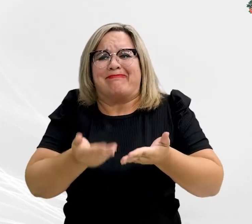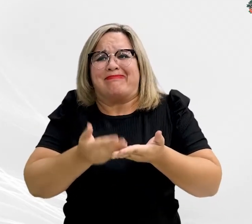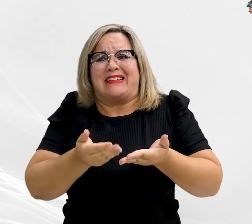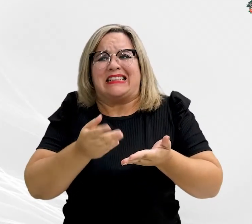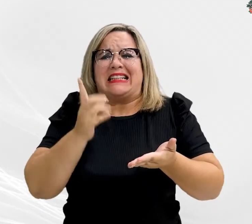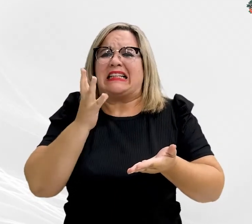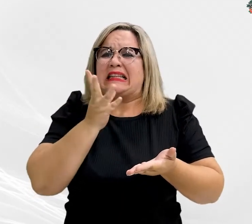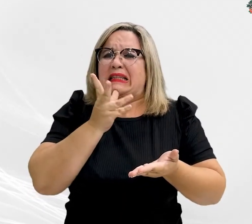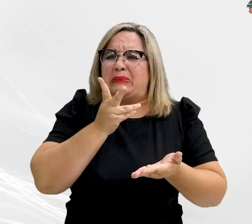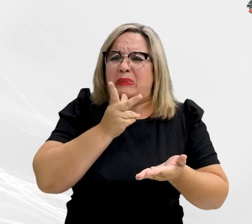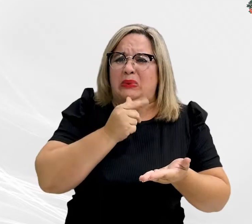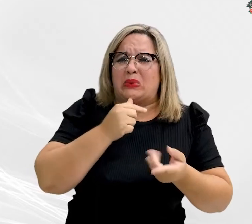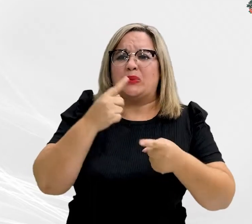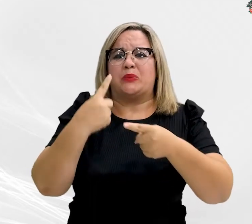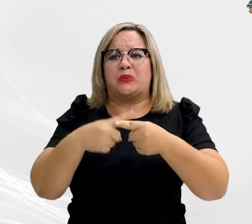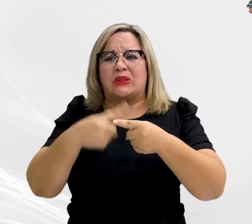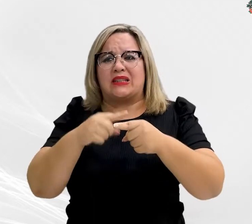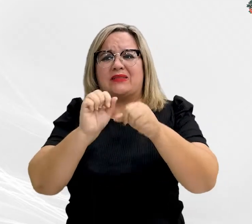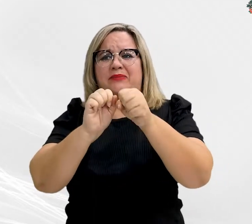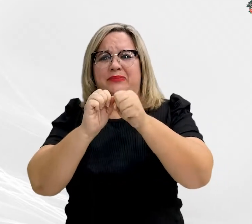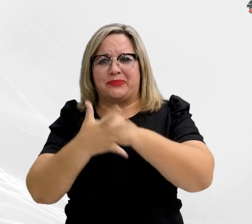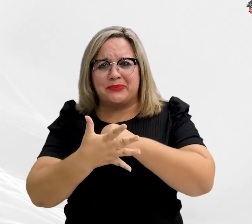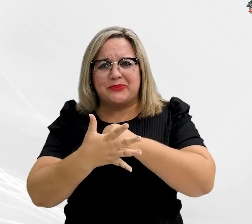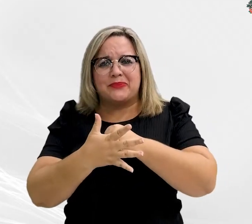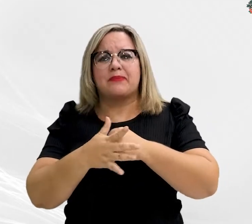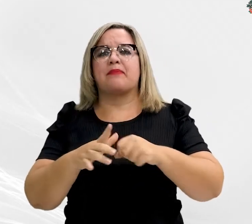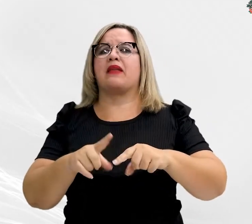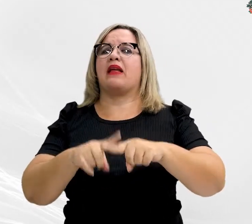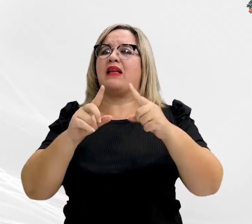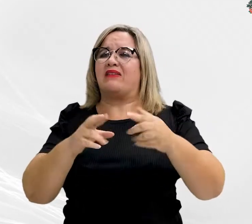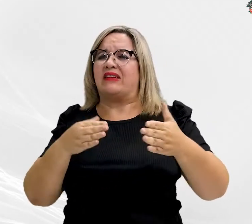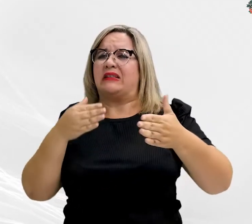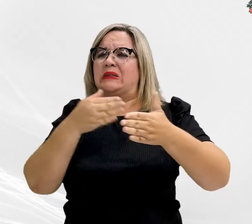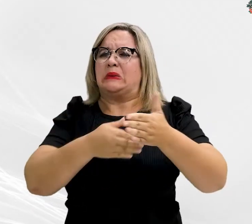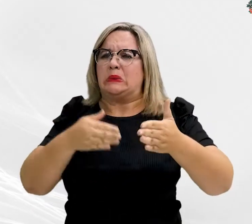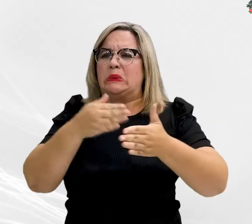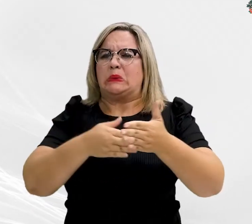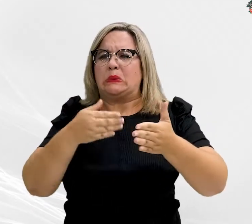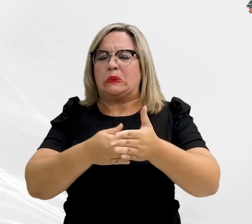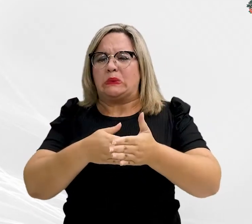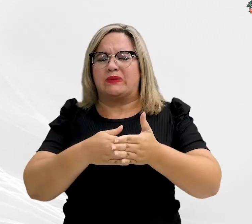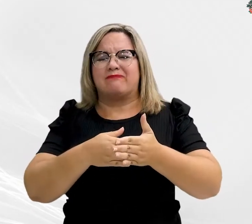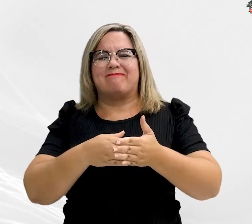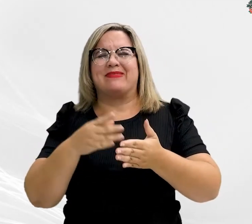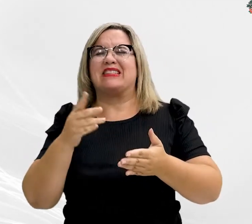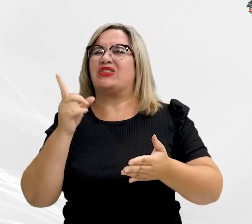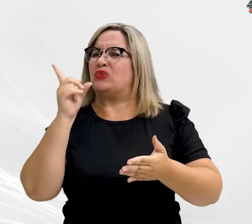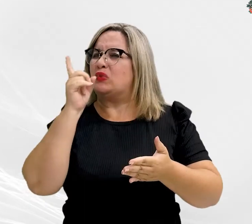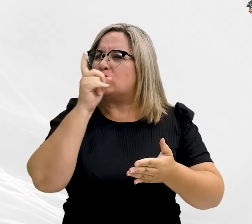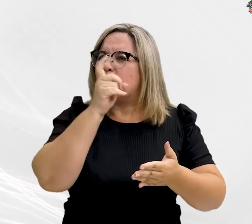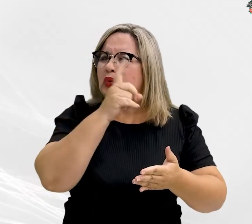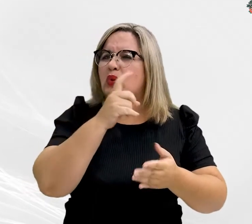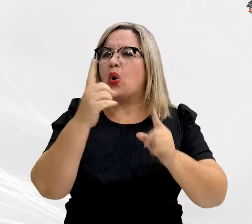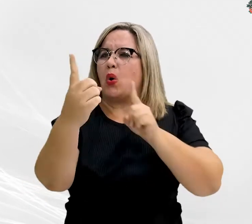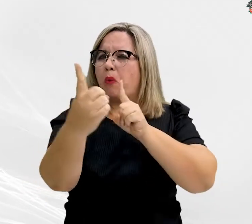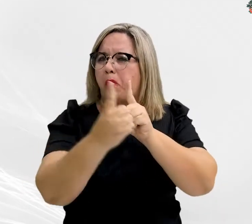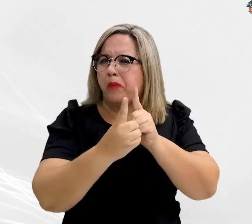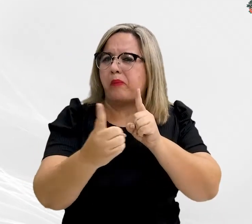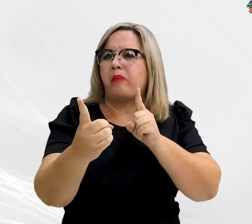pandemia "a restrição de mobilidade impactou no número de sites atendidas devido à